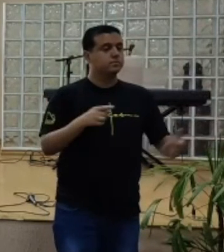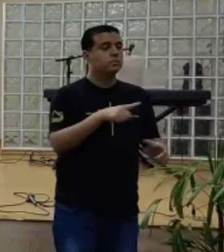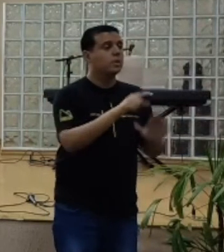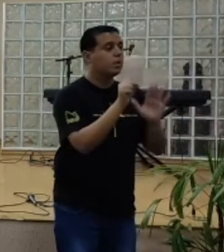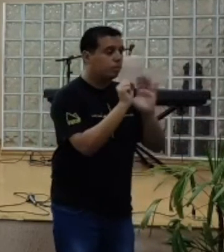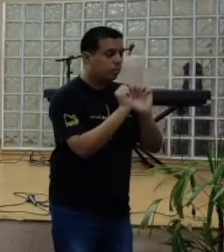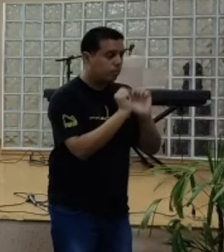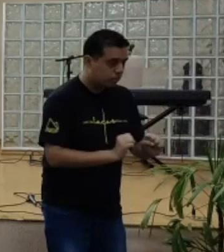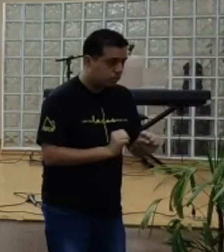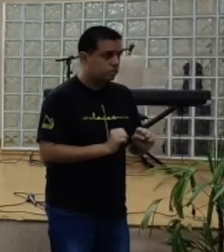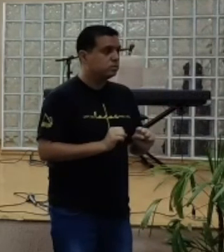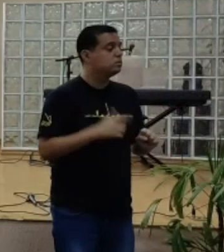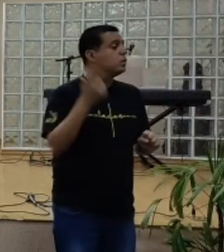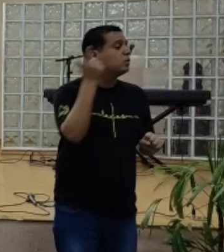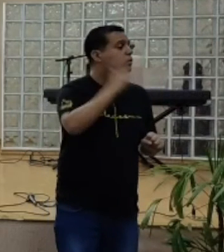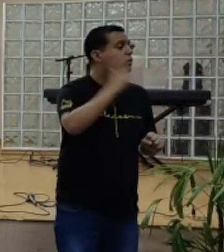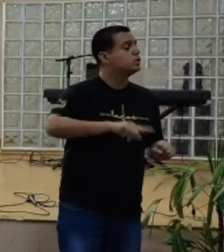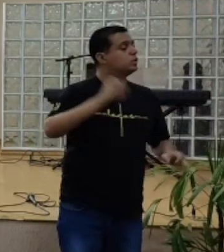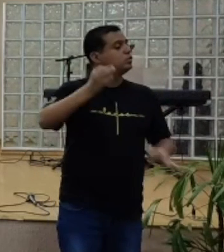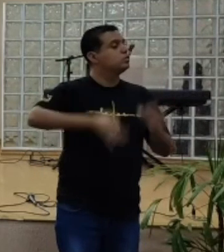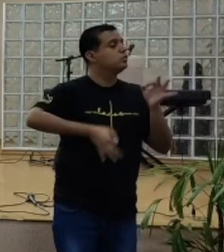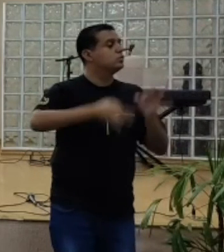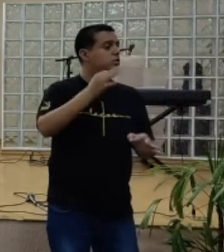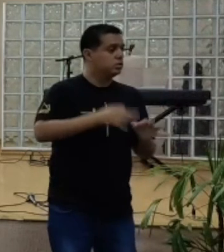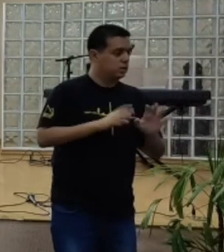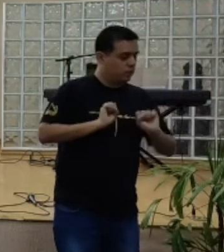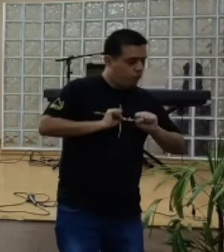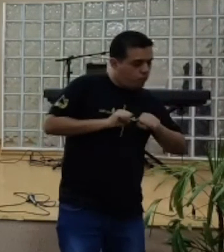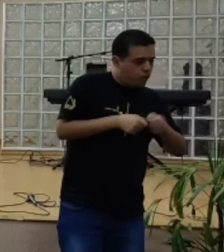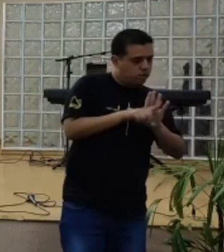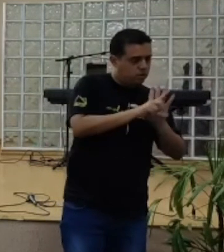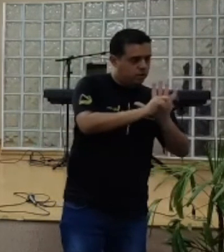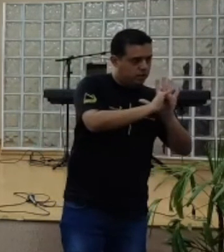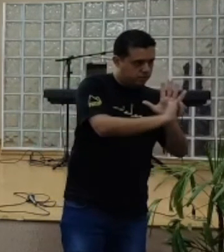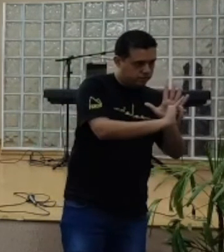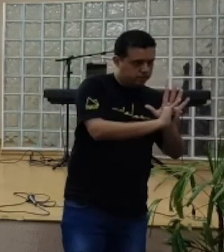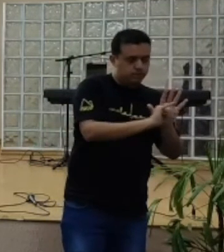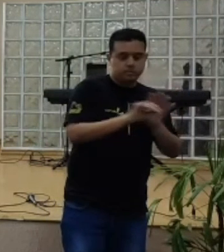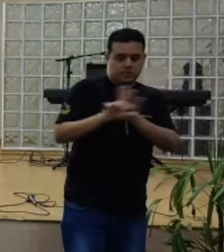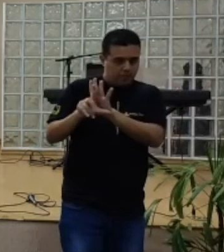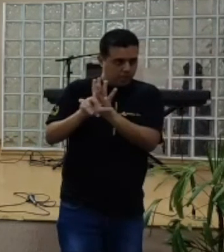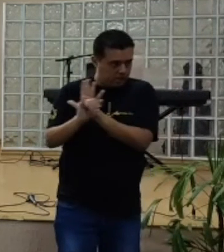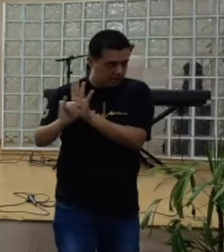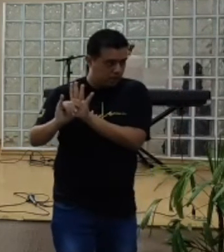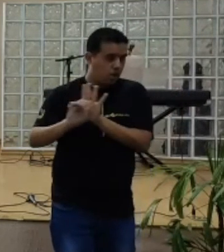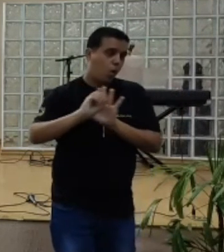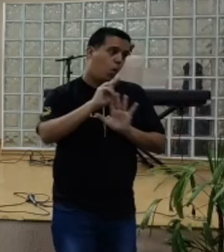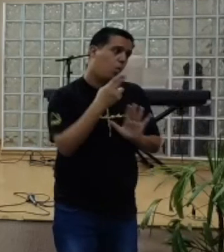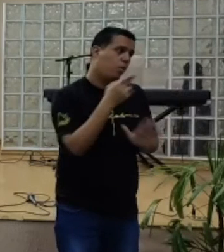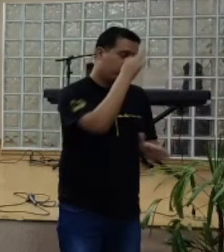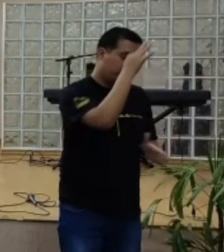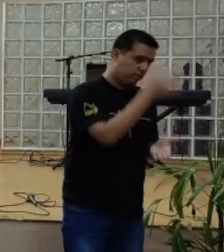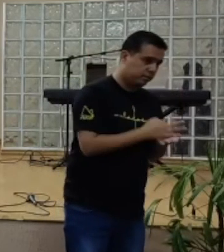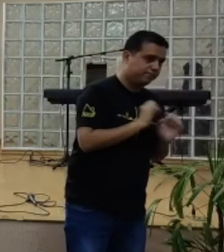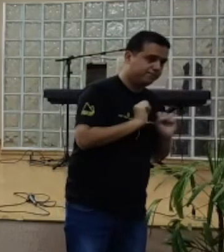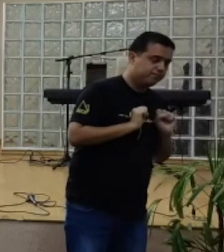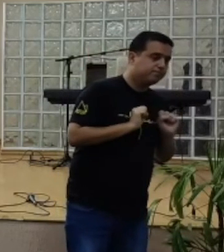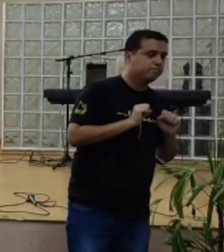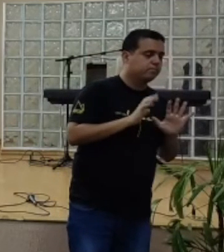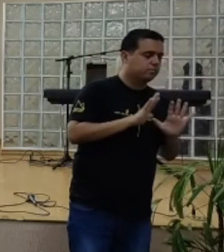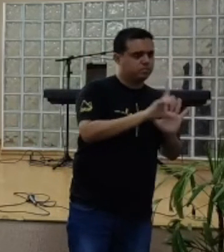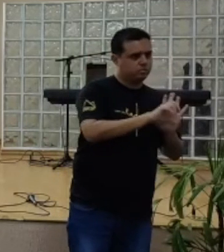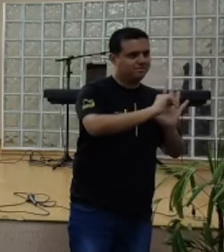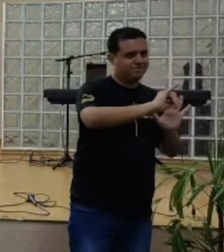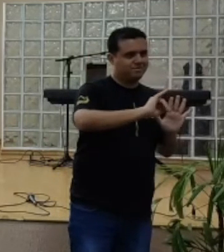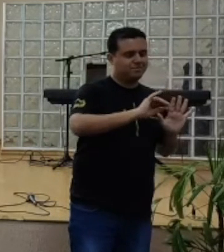justiça pela lei ou justiça pela fé. E aí a gente descobre, pelo que Paulo ensina, que